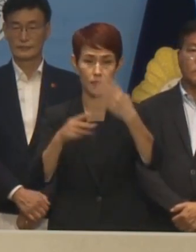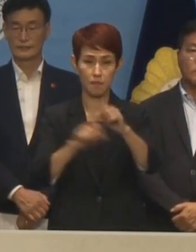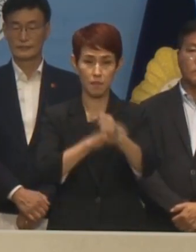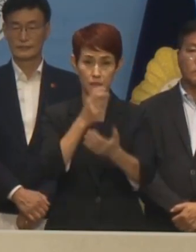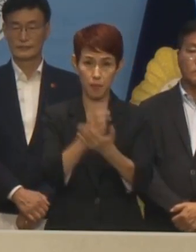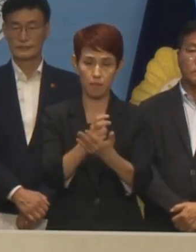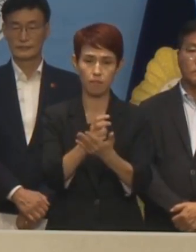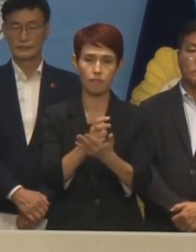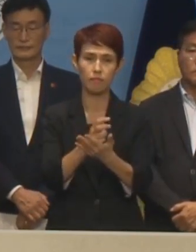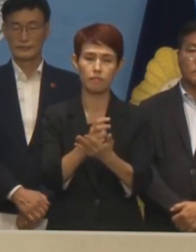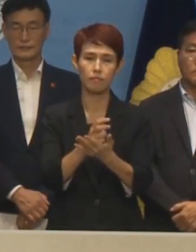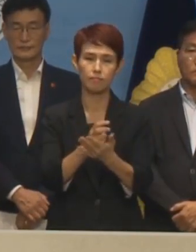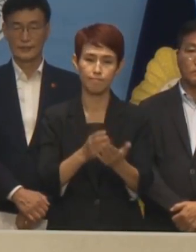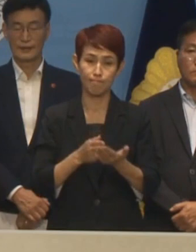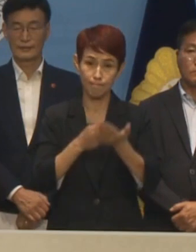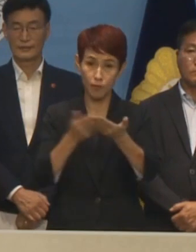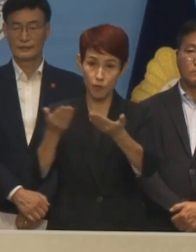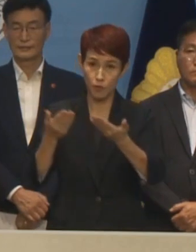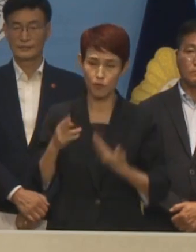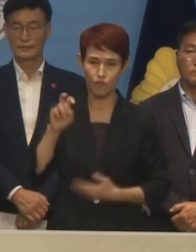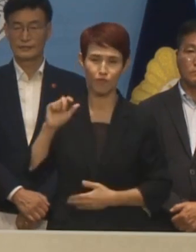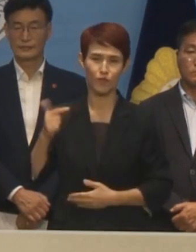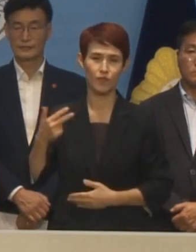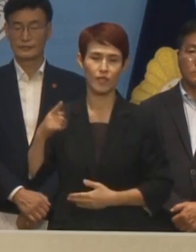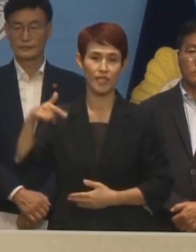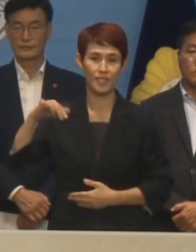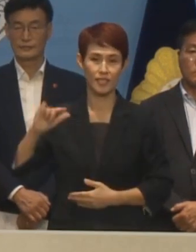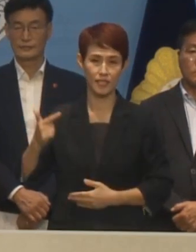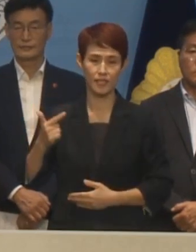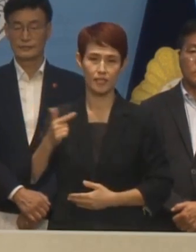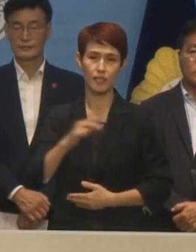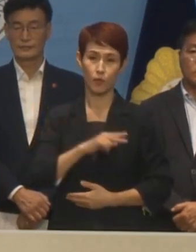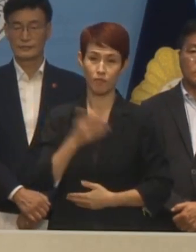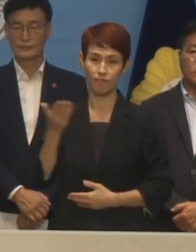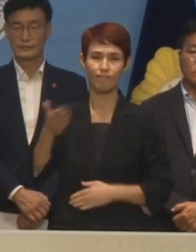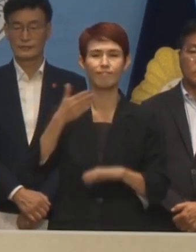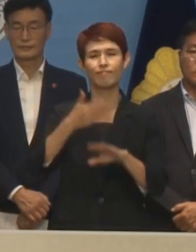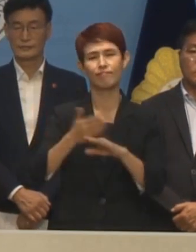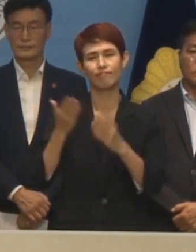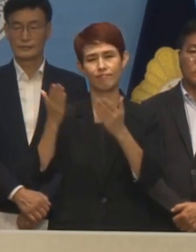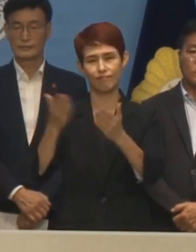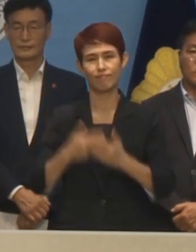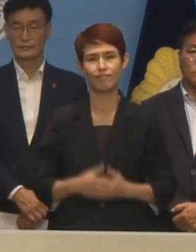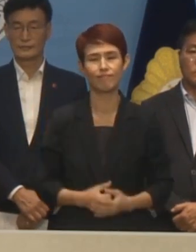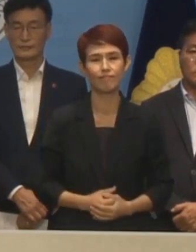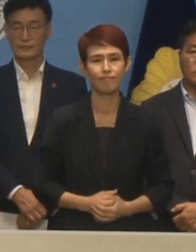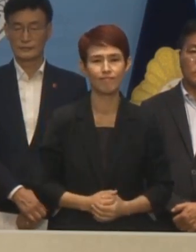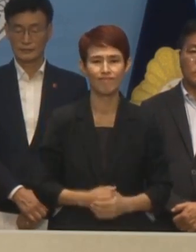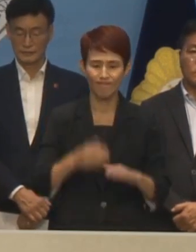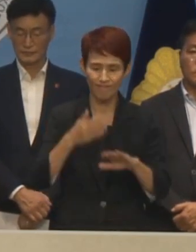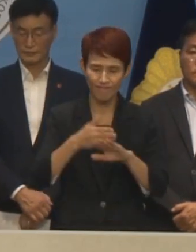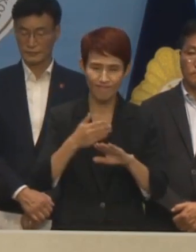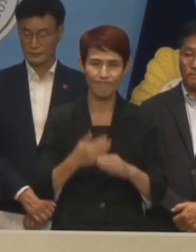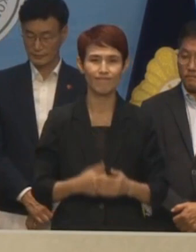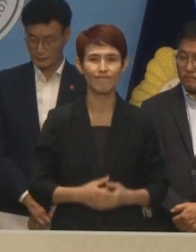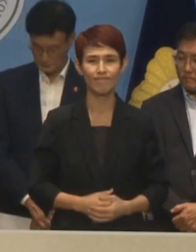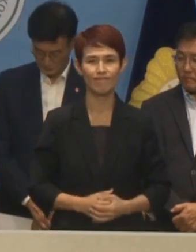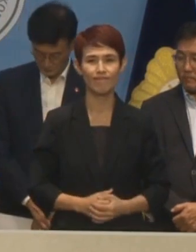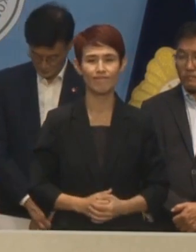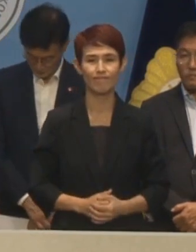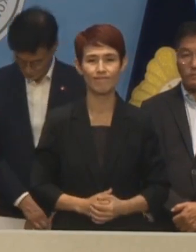개정을 발의해준 더불어민주당 문대림 국회의원께 진심으로 고마운 말씀 드립니다. 감사합니다.